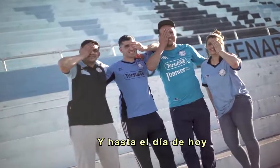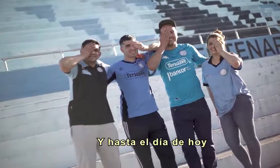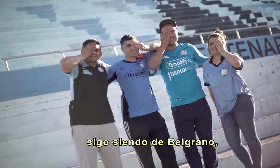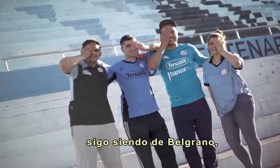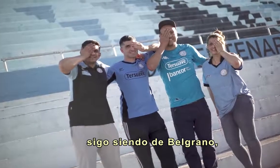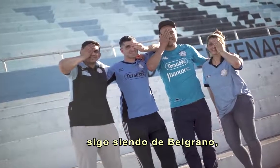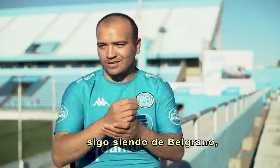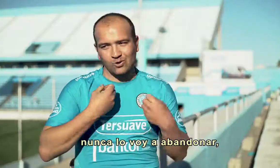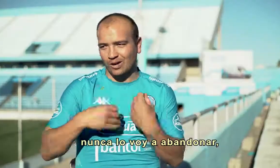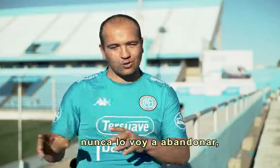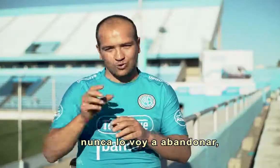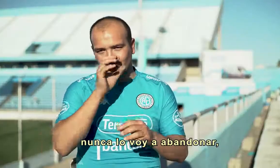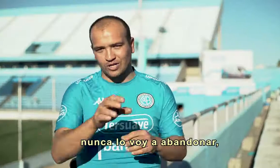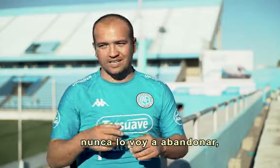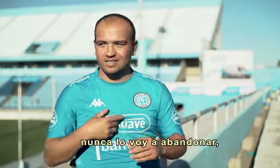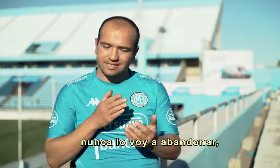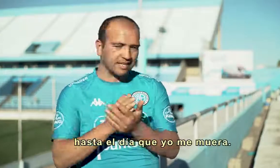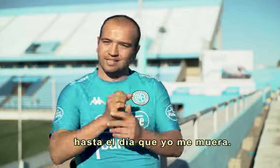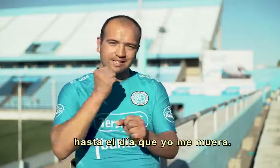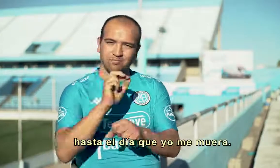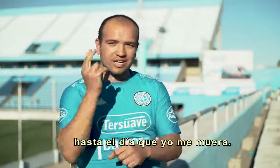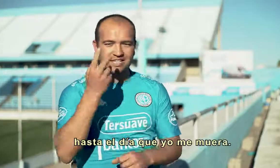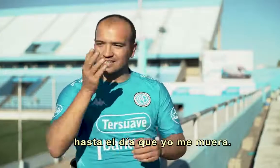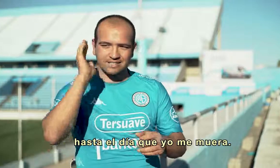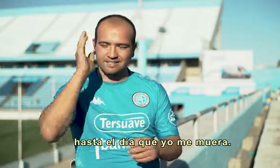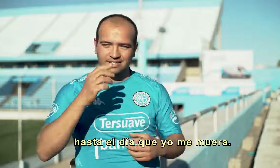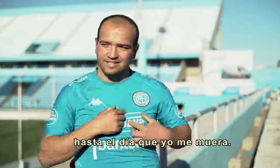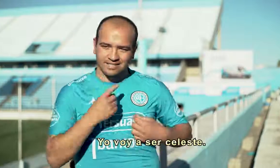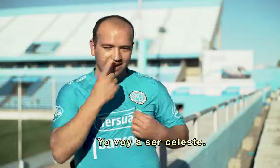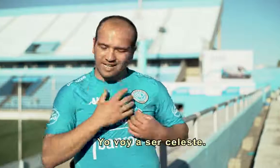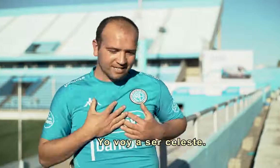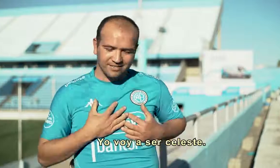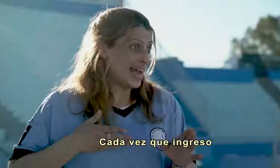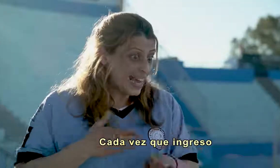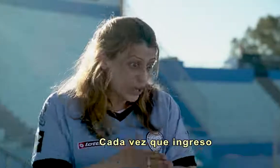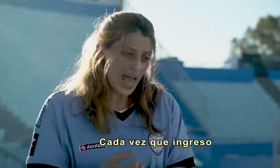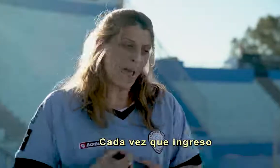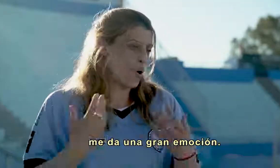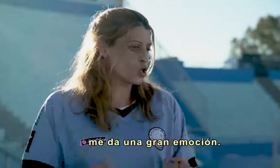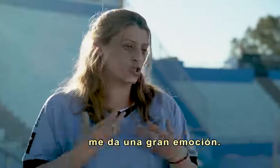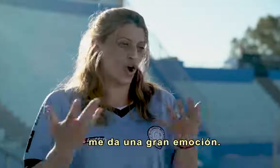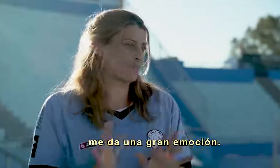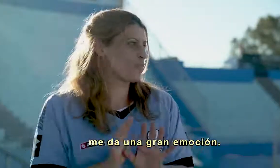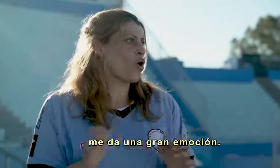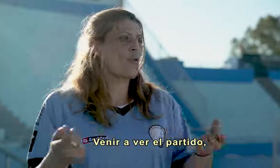de Belgrano. Nunca lo voy a abandonar. Hasta el día que yo me muera, yo voy a ser celeste. Cada vez que ingreso me da una gran